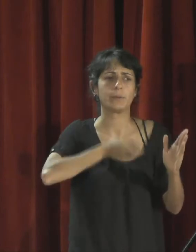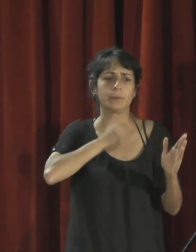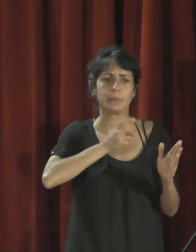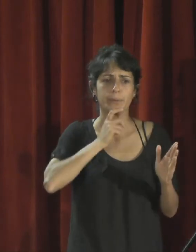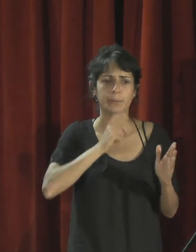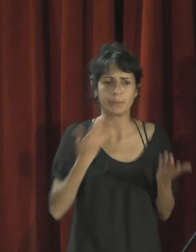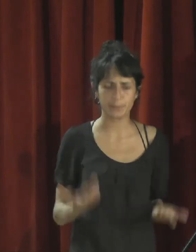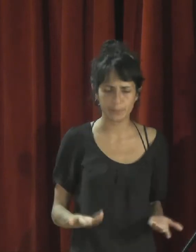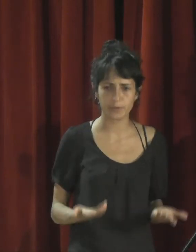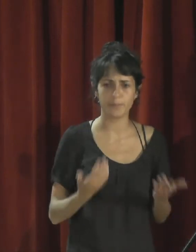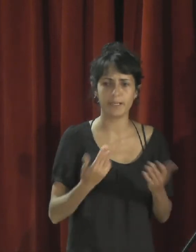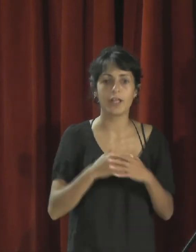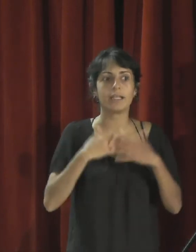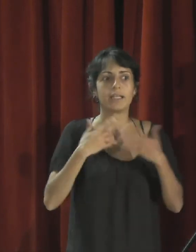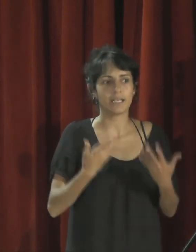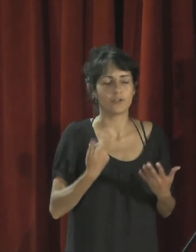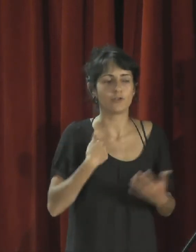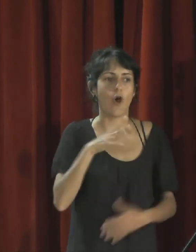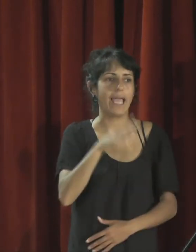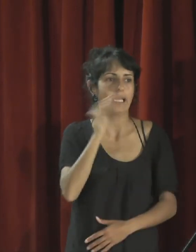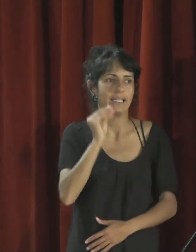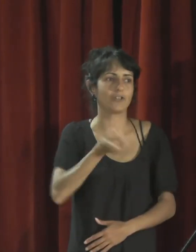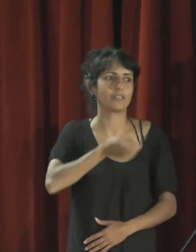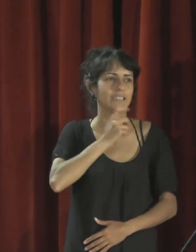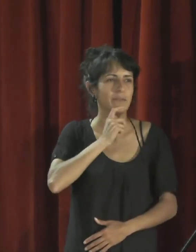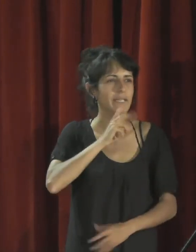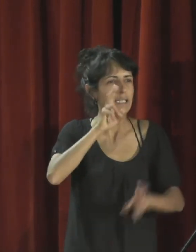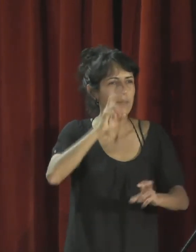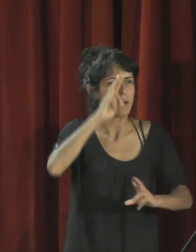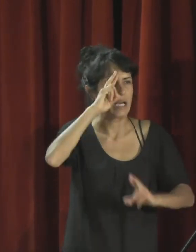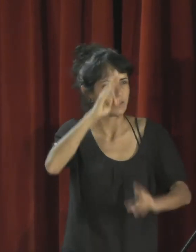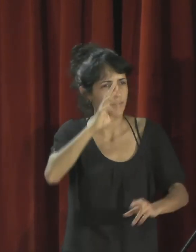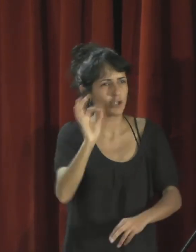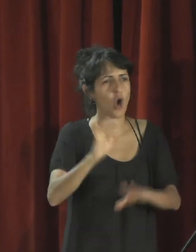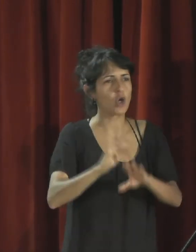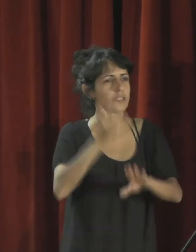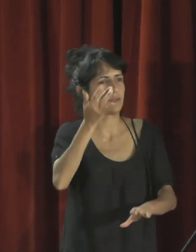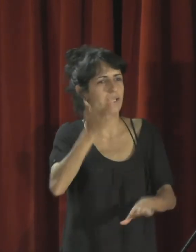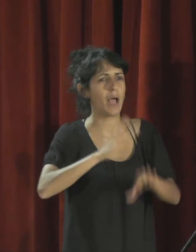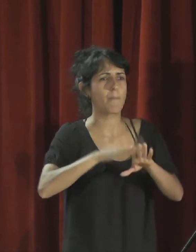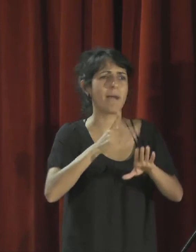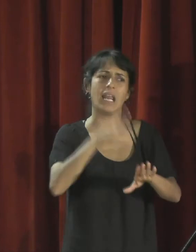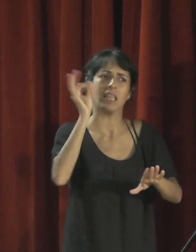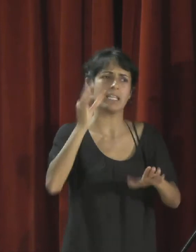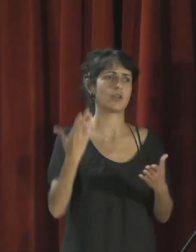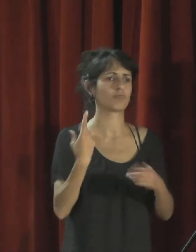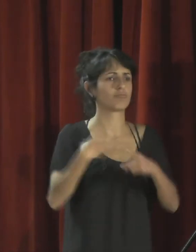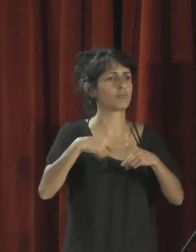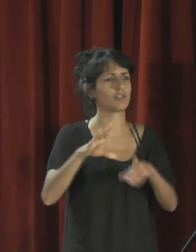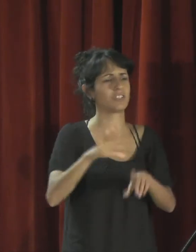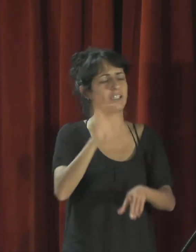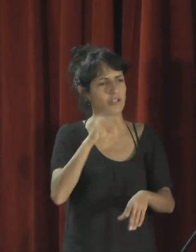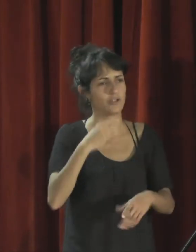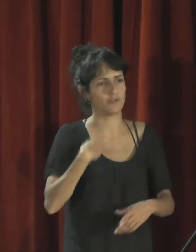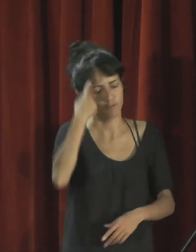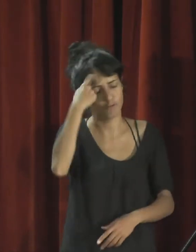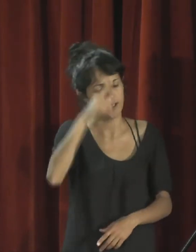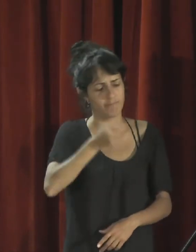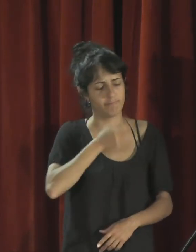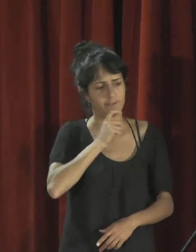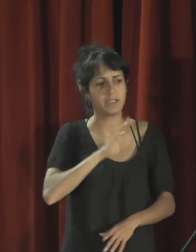necesario que visualicemos o respeto, a sensibilidade polo dereito a decidilo todo na nosa